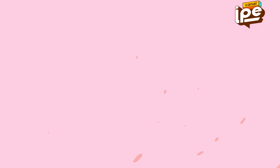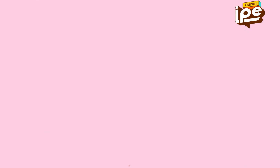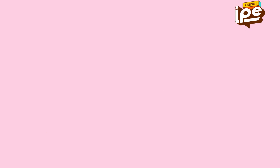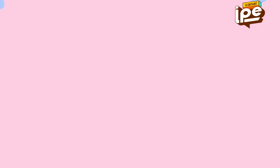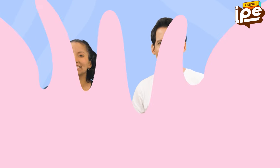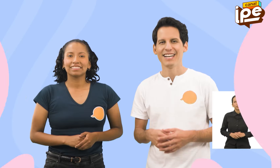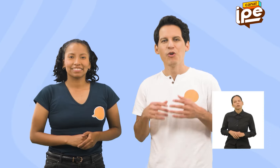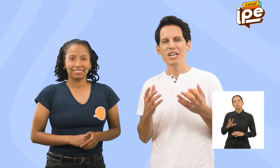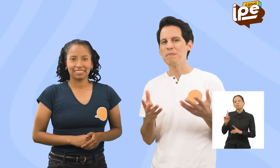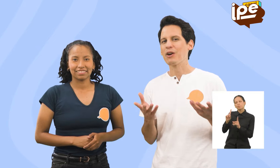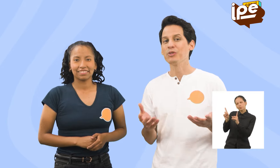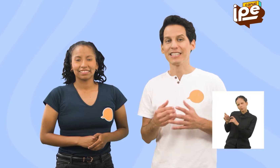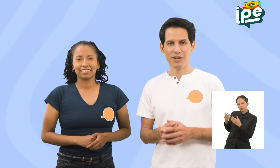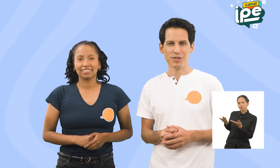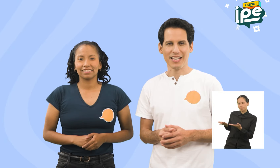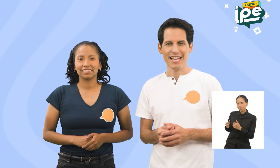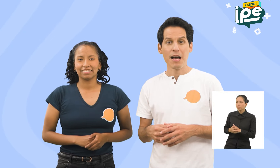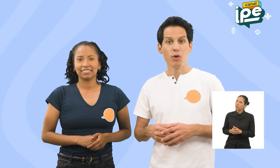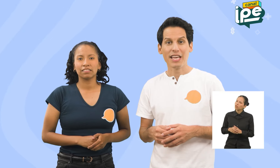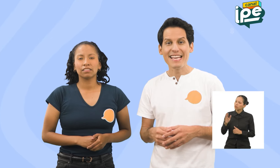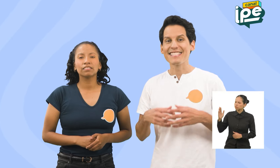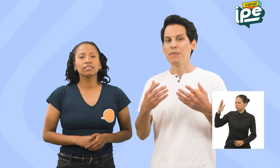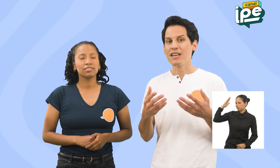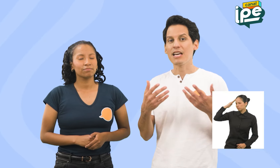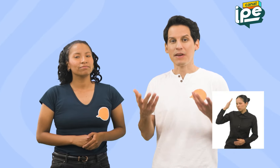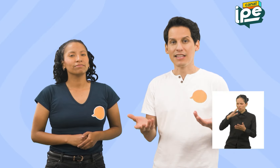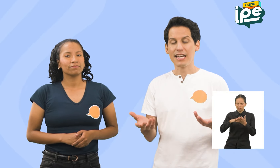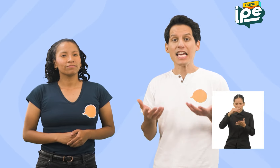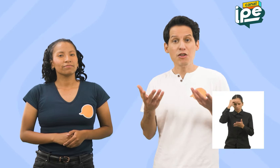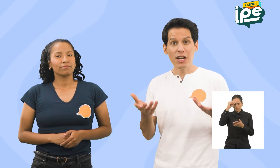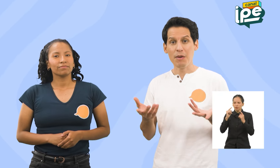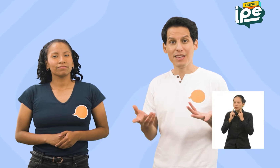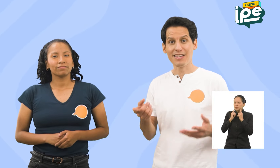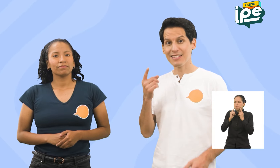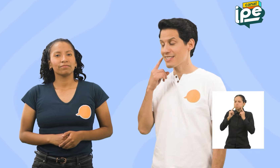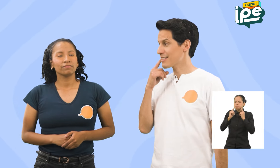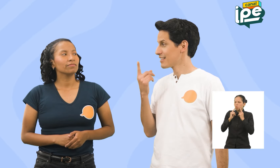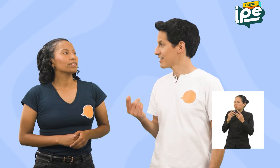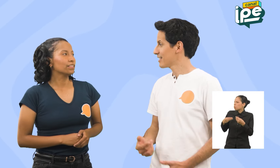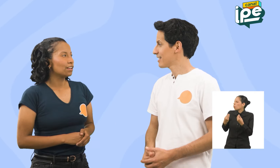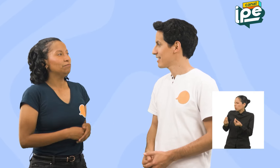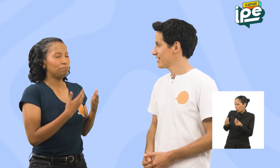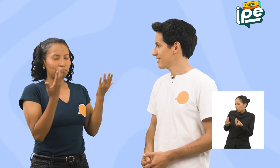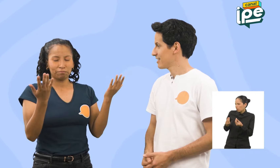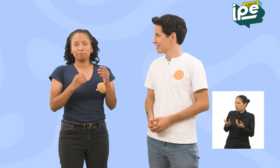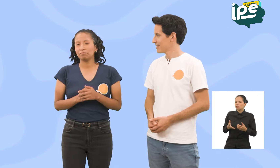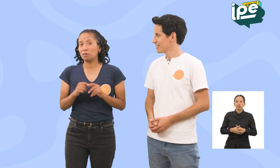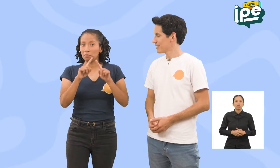mucho una pregunta Ana Rosa Por qué en saber y aprender inflas las mejillas